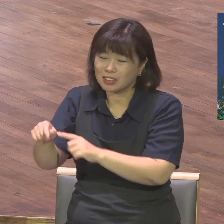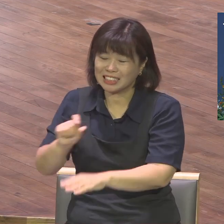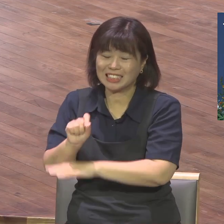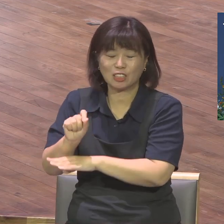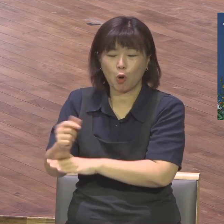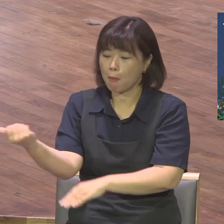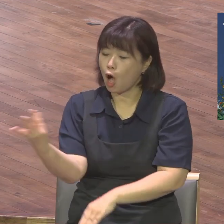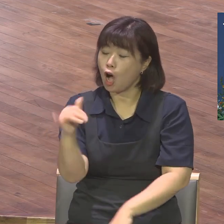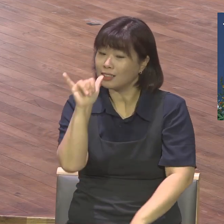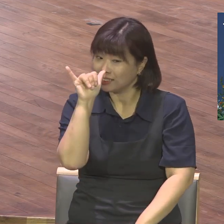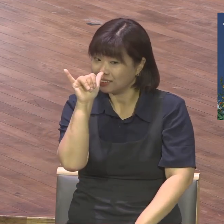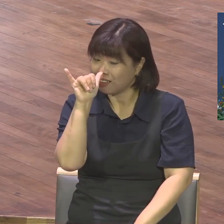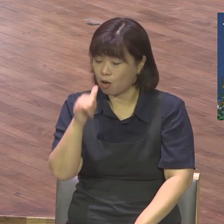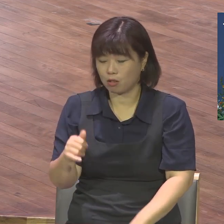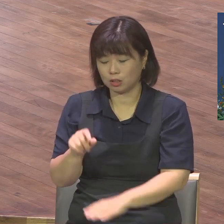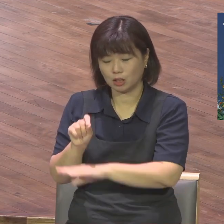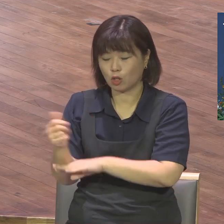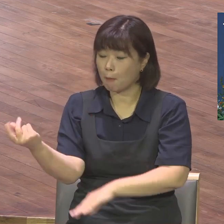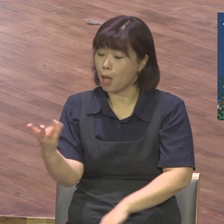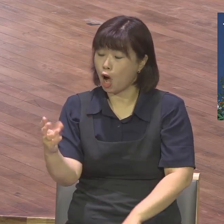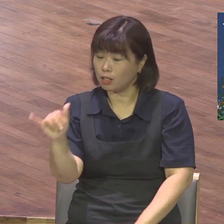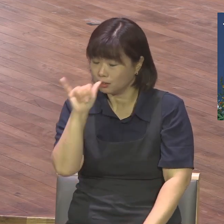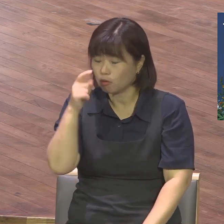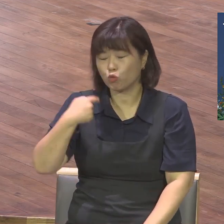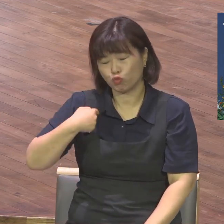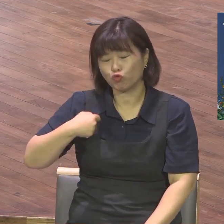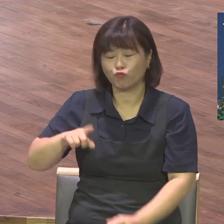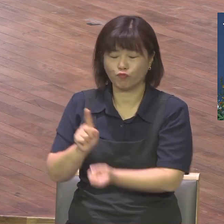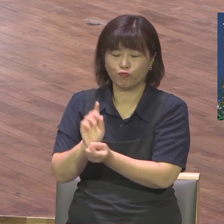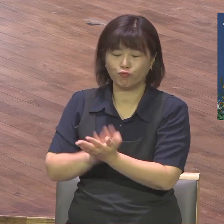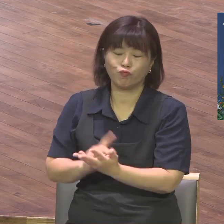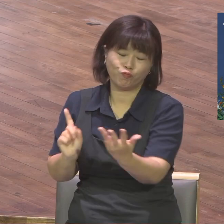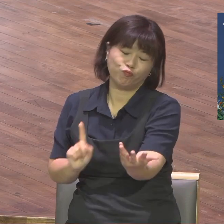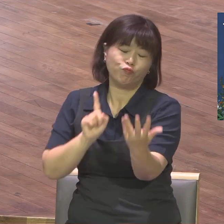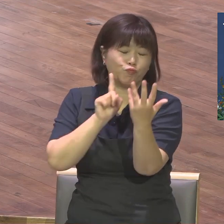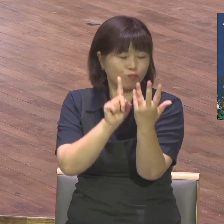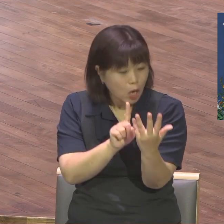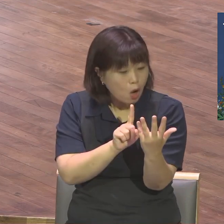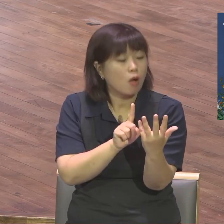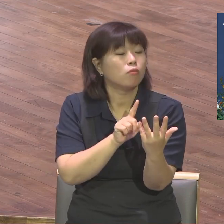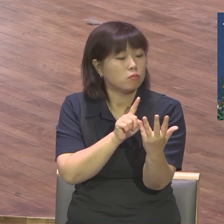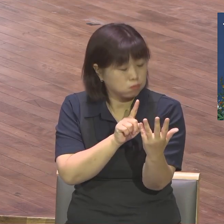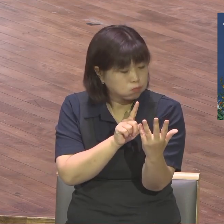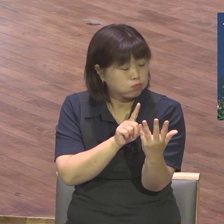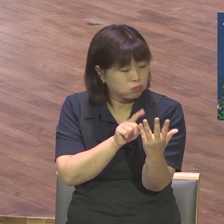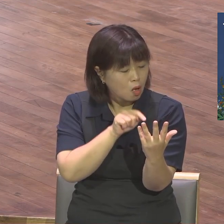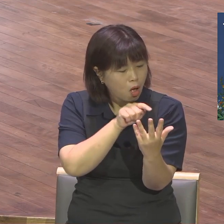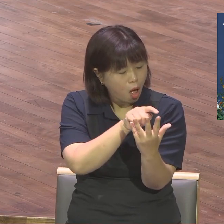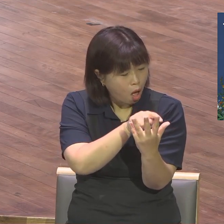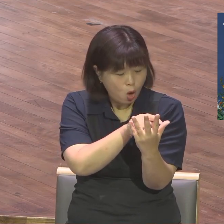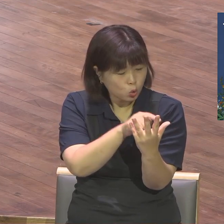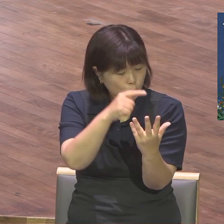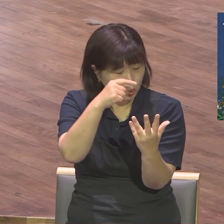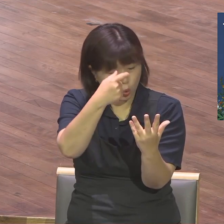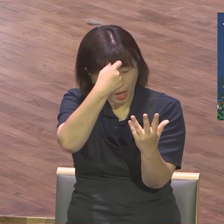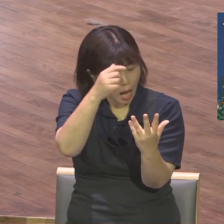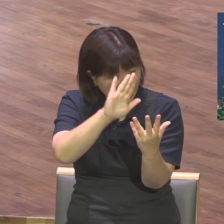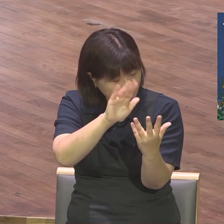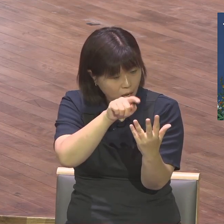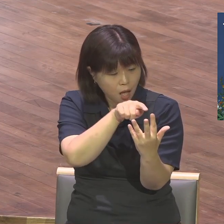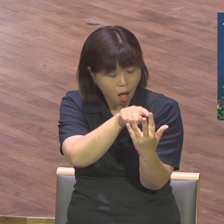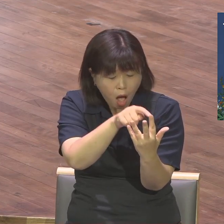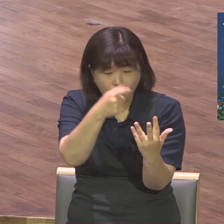아니에요. 근데 교회를 다니는 분도 있고 안 다니는 분도 있어요. 그 전도 대상자들이요. 다 전